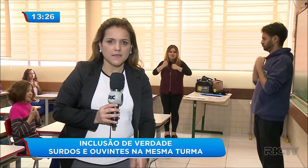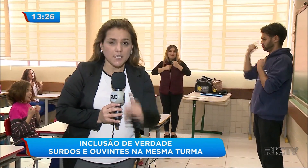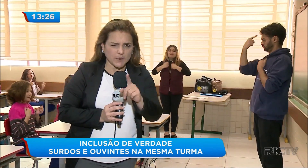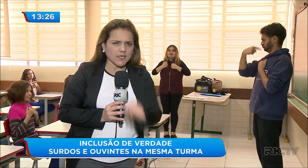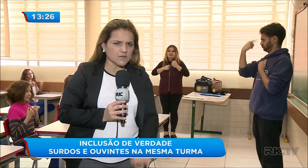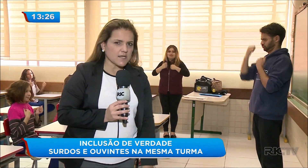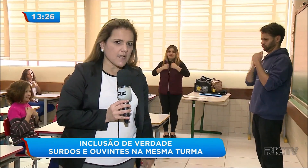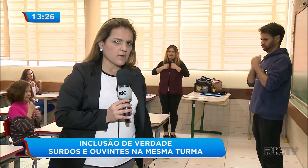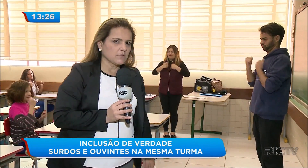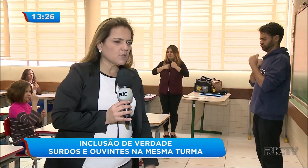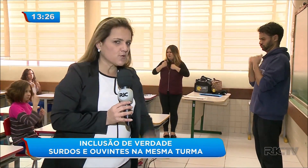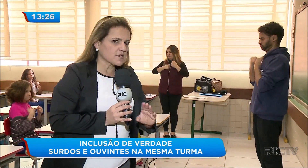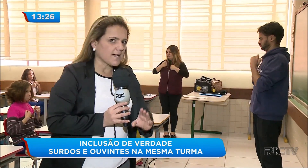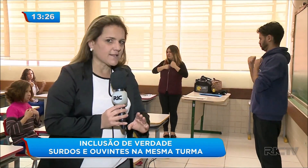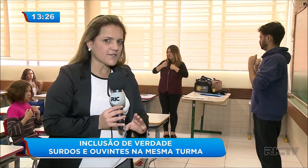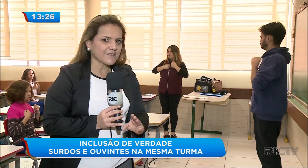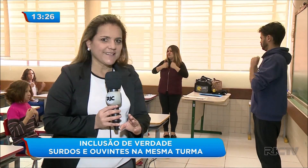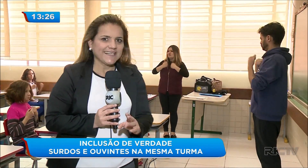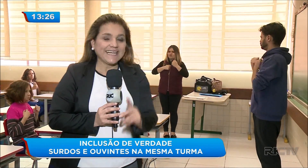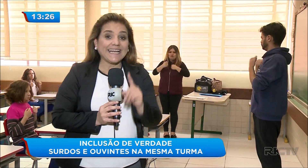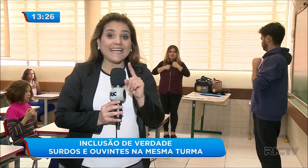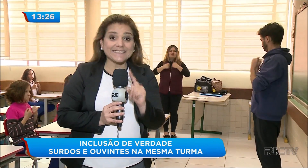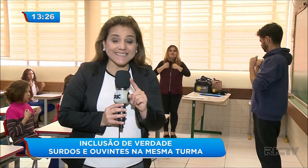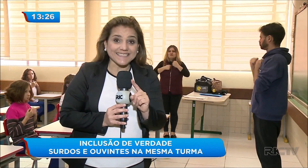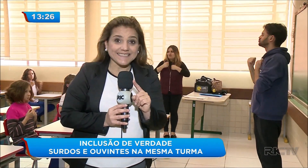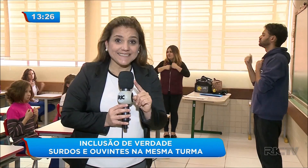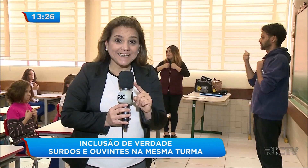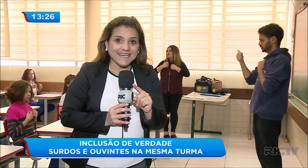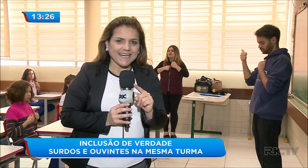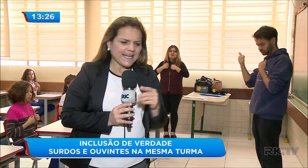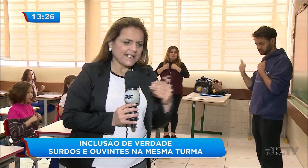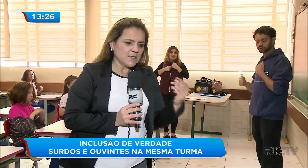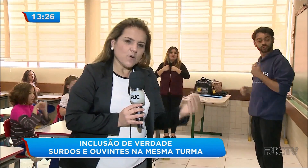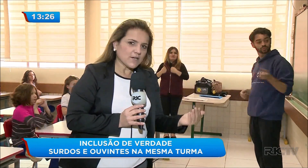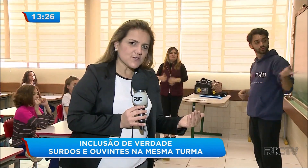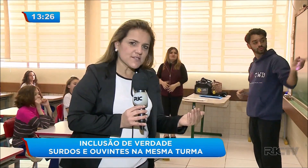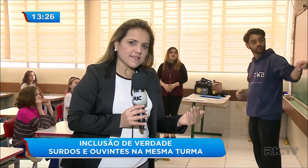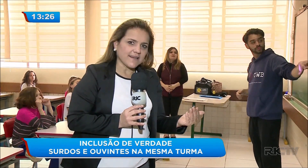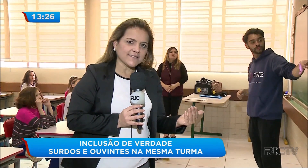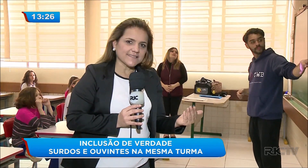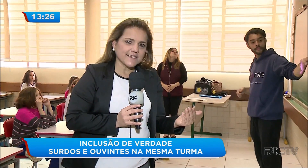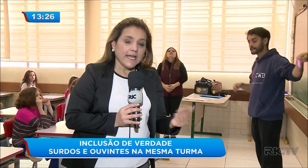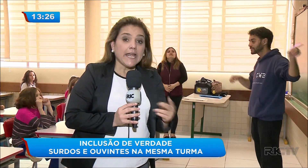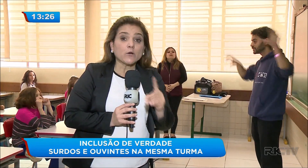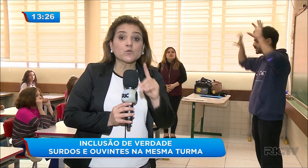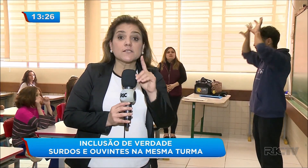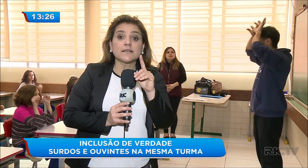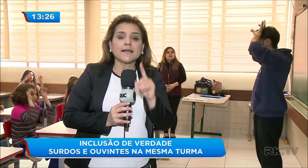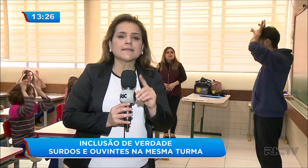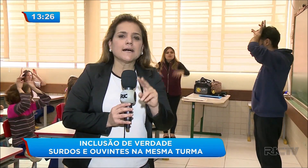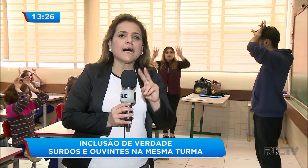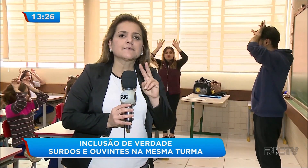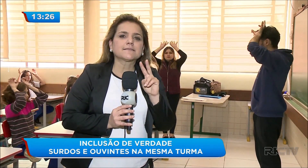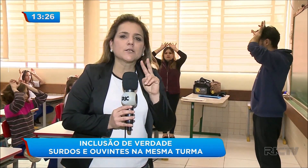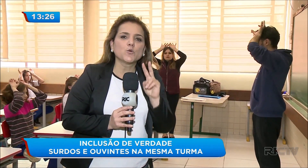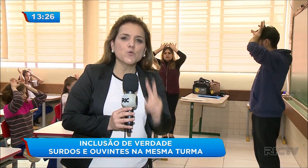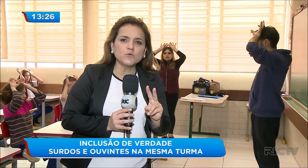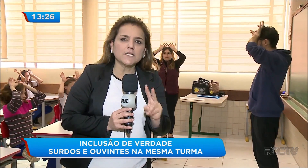E pra quem não sabe, uma curiosidade, esta, a linguagem de sinais, é considerada a segunda